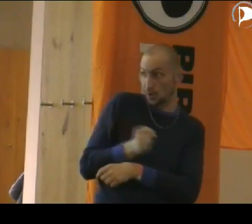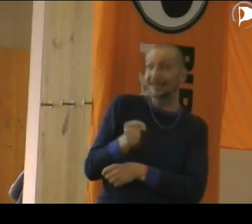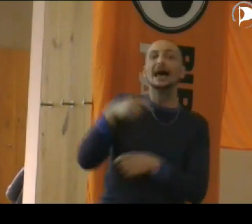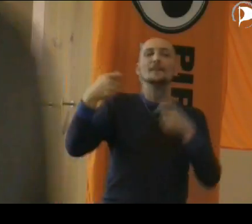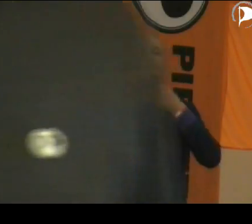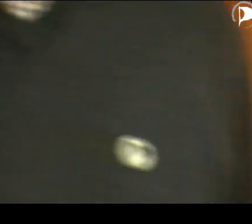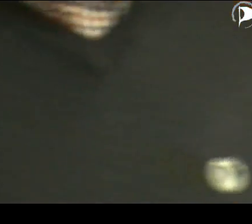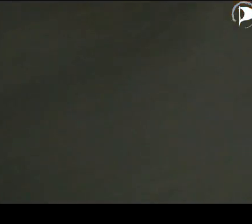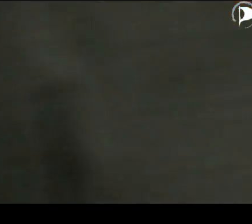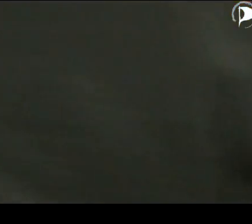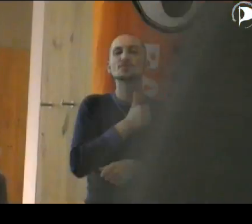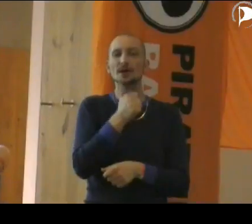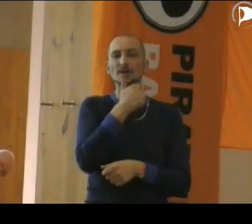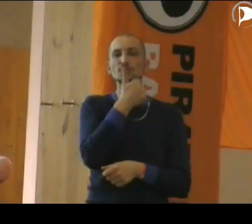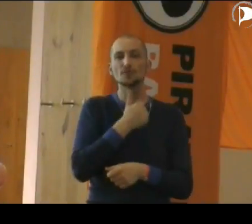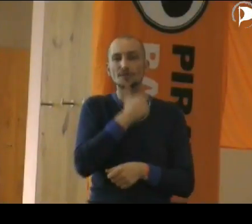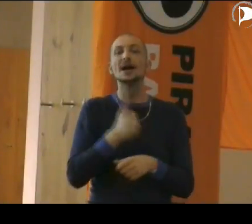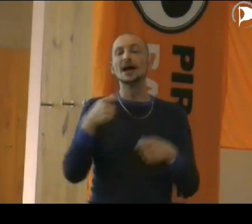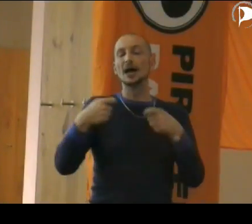gehabt vielen dank